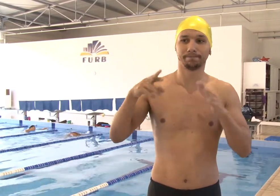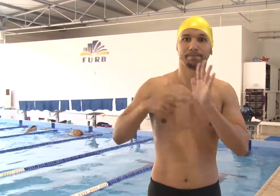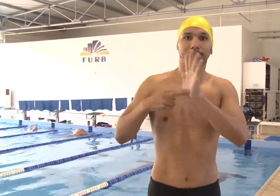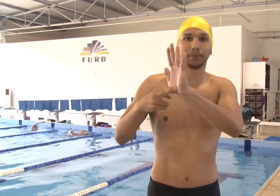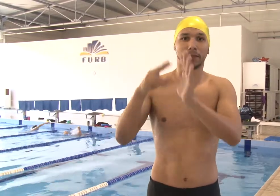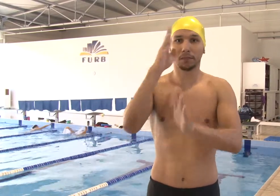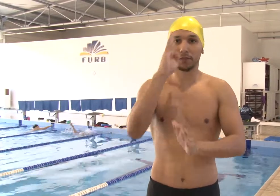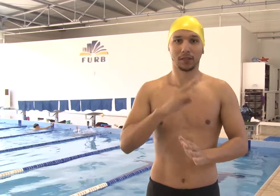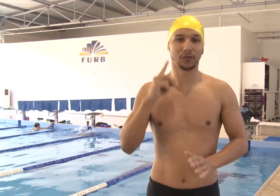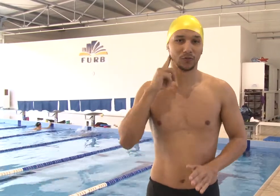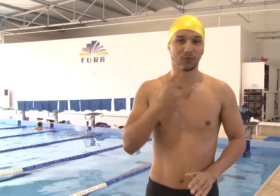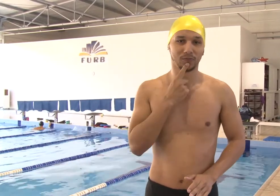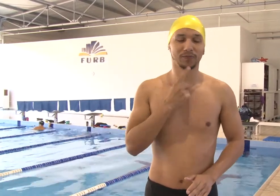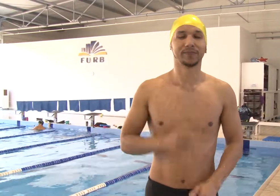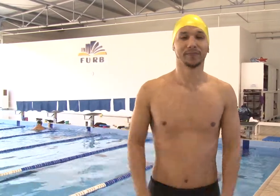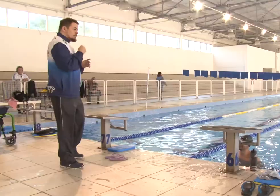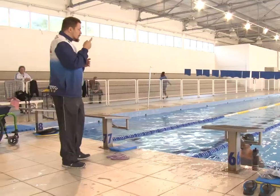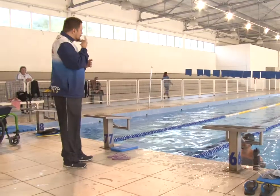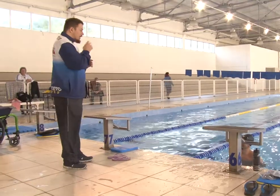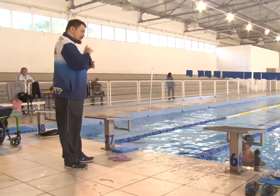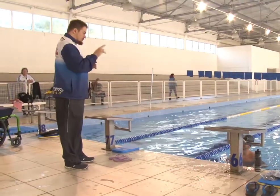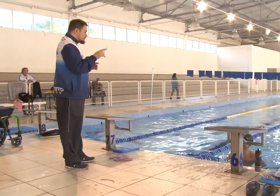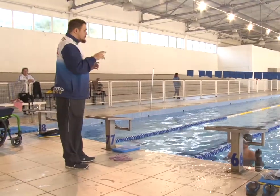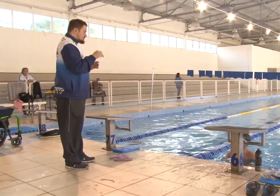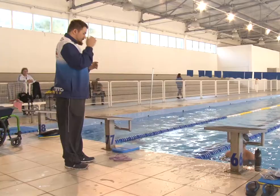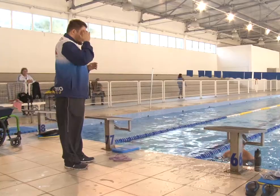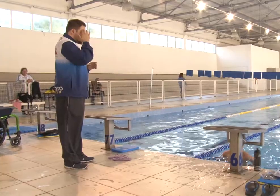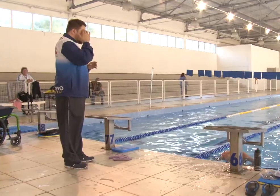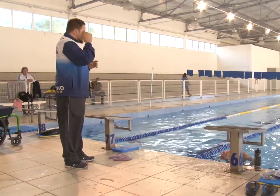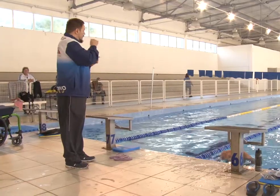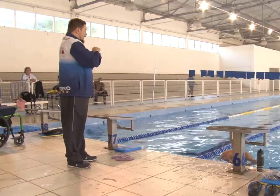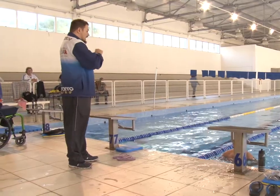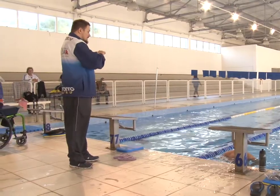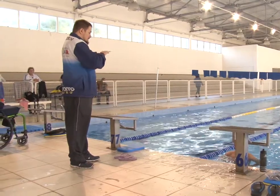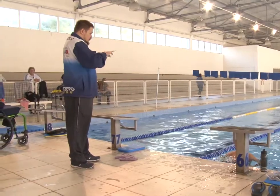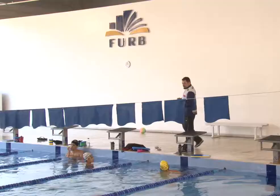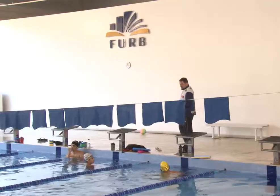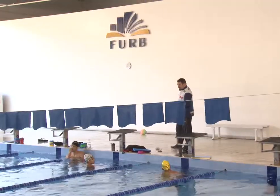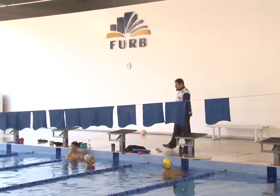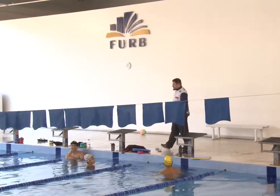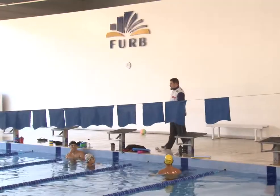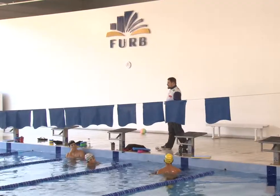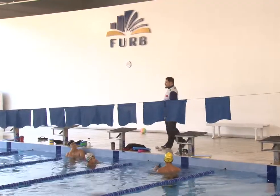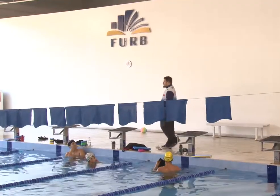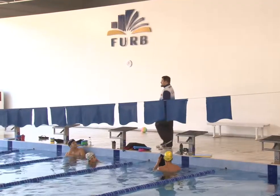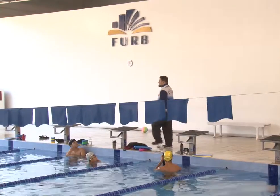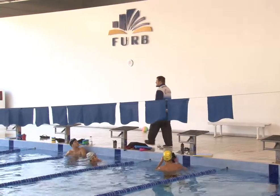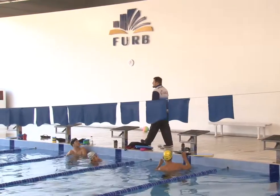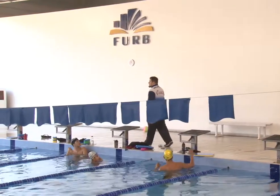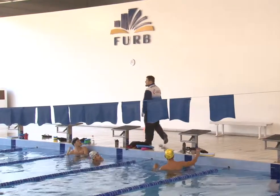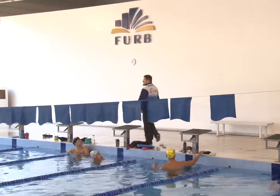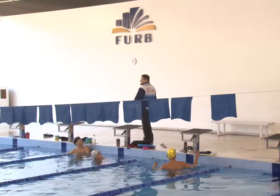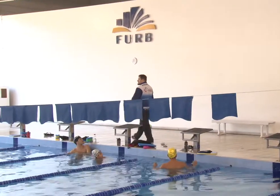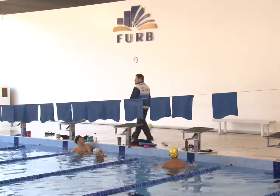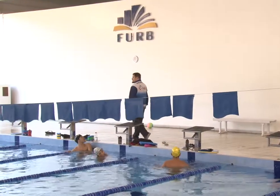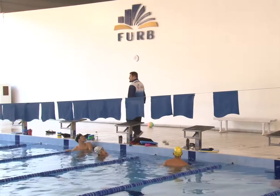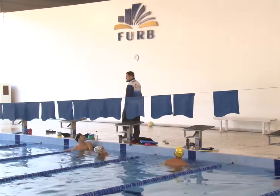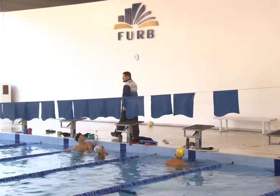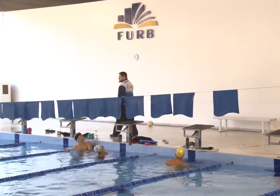vai mostrar os surdos para o Brasil. E dentro de casa, orgulho não falta. A família de Vinícius comemorou a convocação tanto